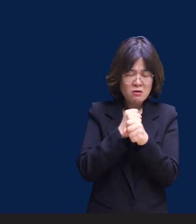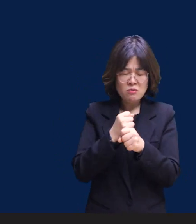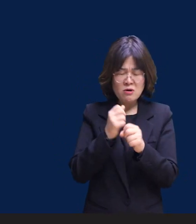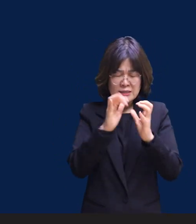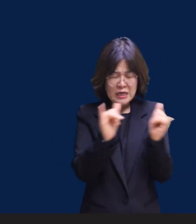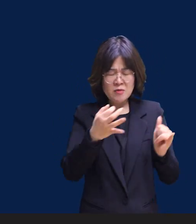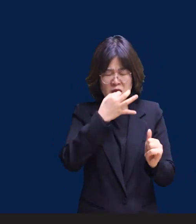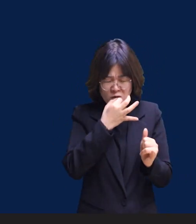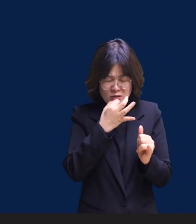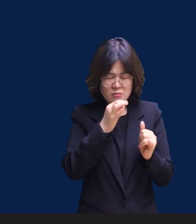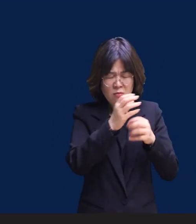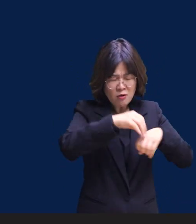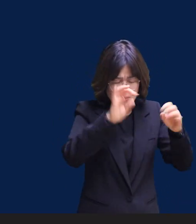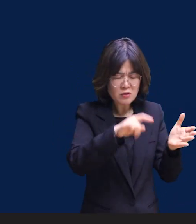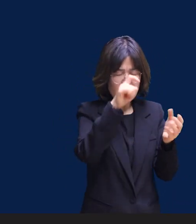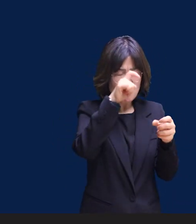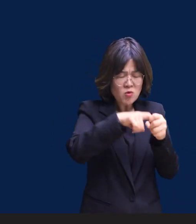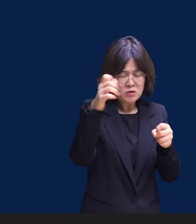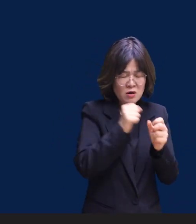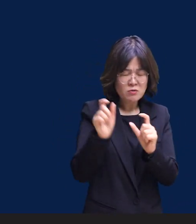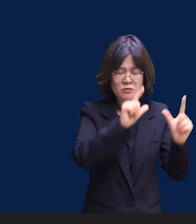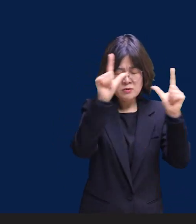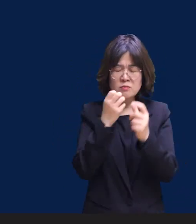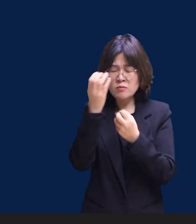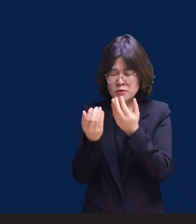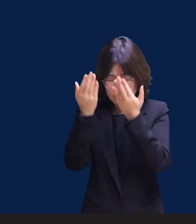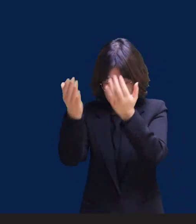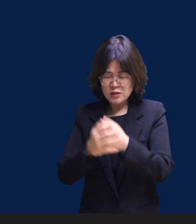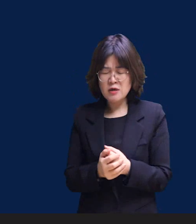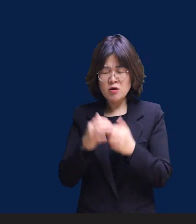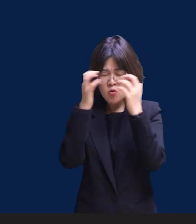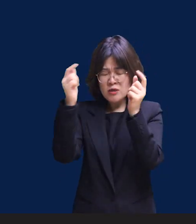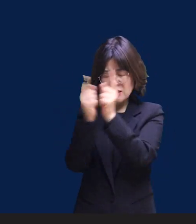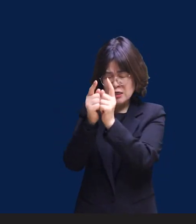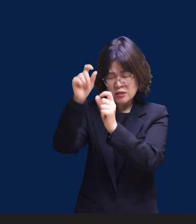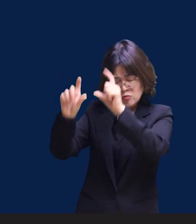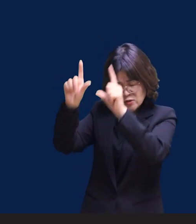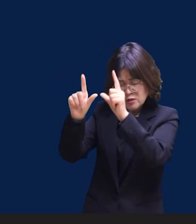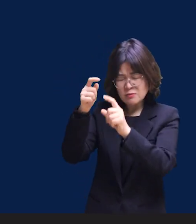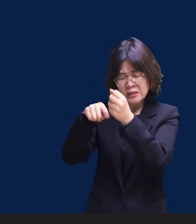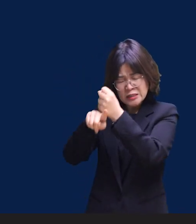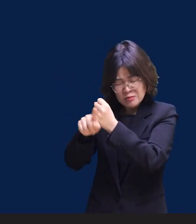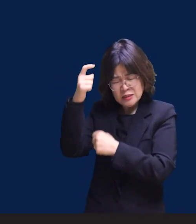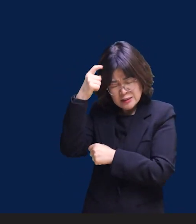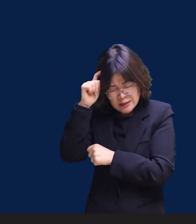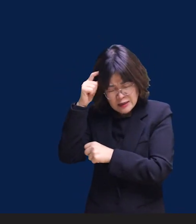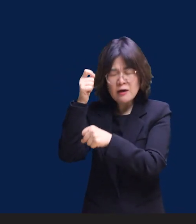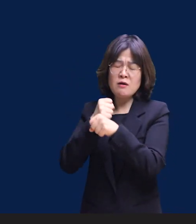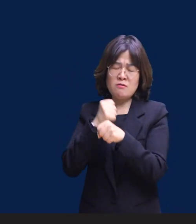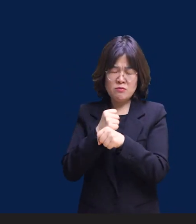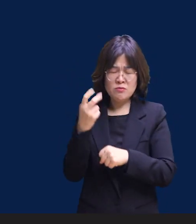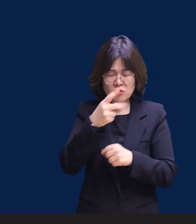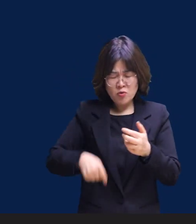인간의 욕망과 헛된 목적을 가지고 살아왔음을 고백합니다. 고난당하신 그 모습과 의미를